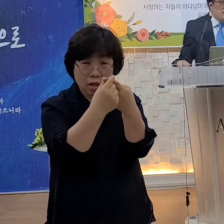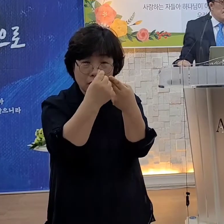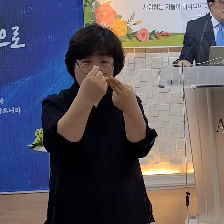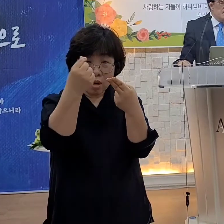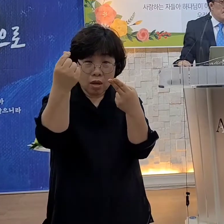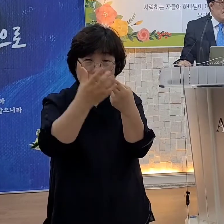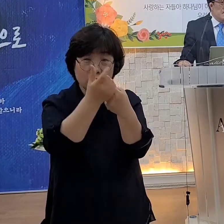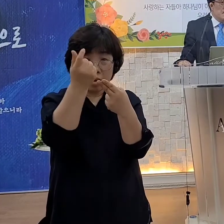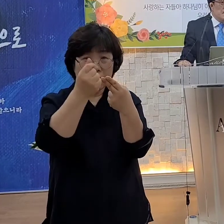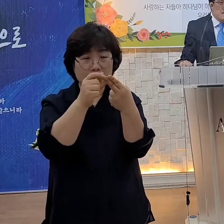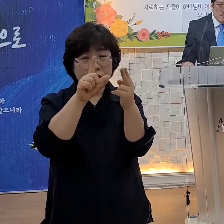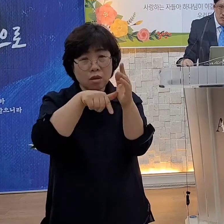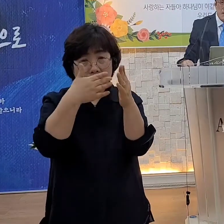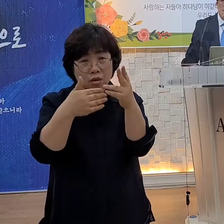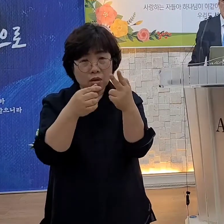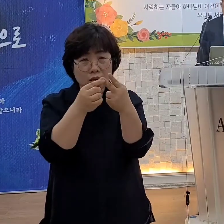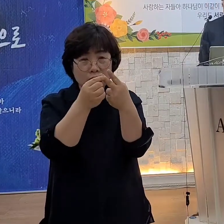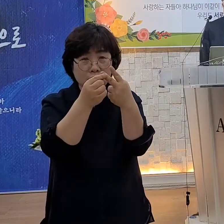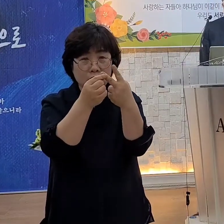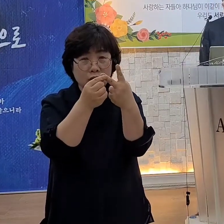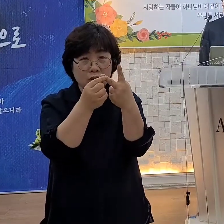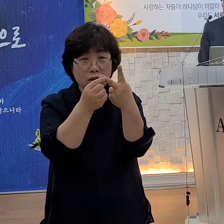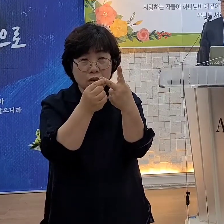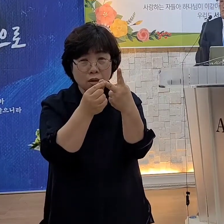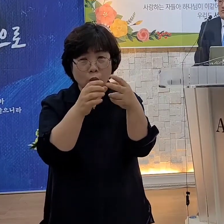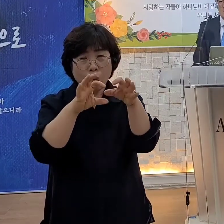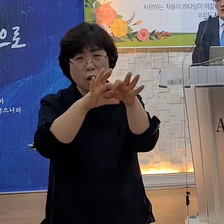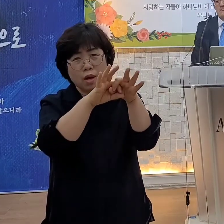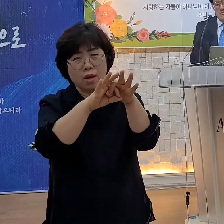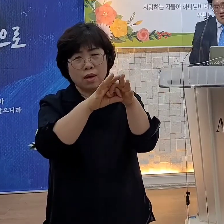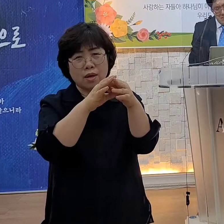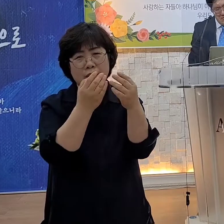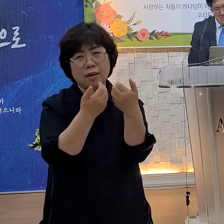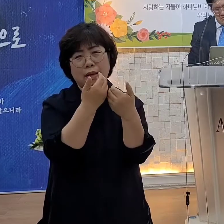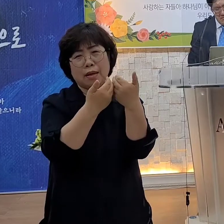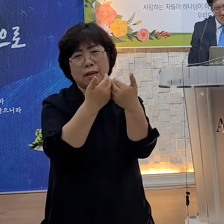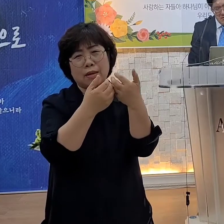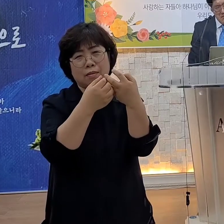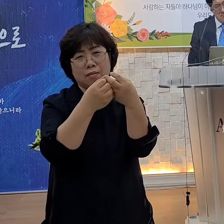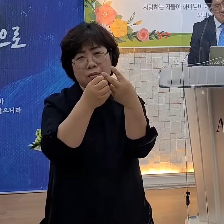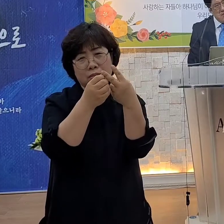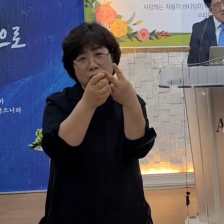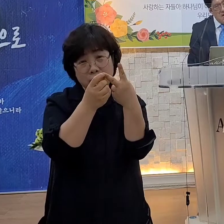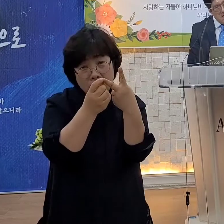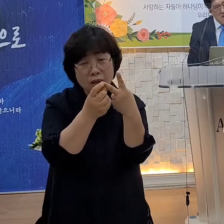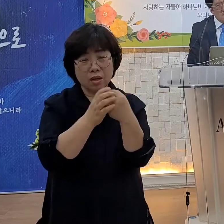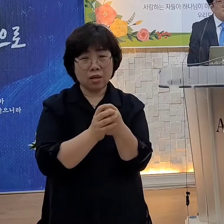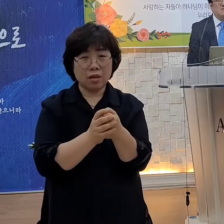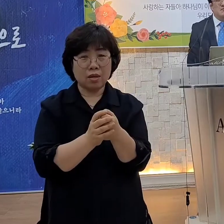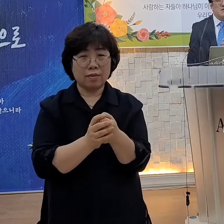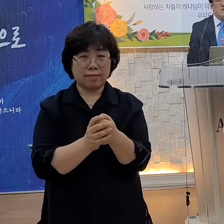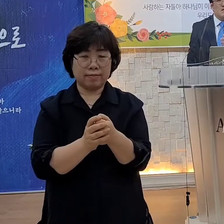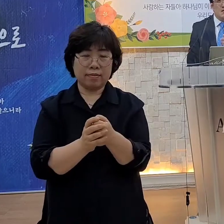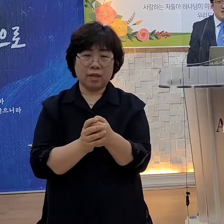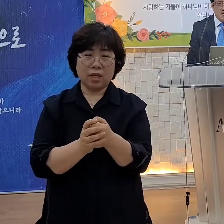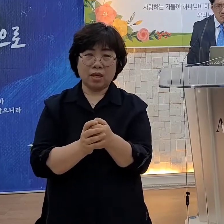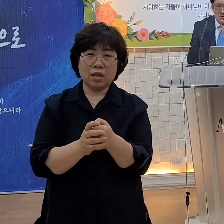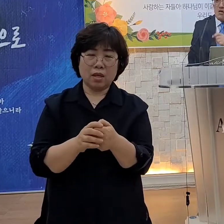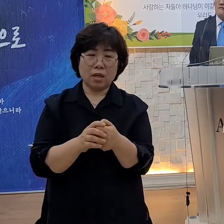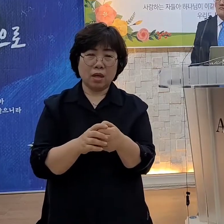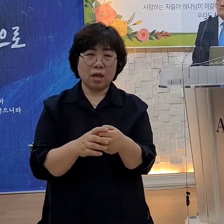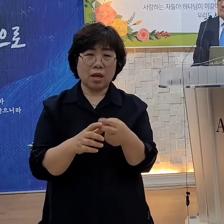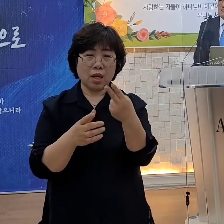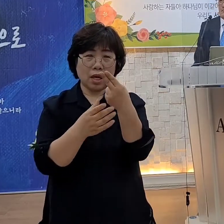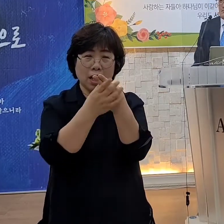아니에요. 여러분 어떠세요? 둘이 절대 한 몸이 아니에요. 둘이 각각인 것을 더 깨닫게 되는 게